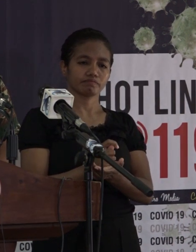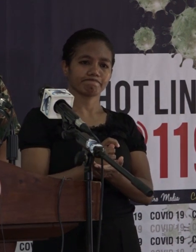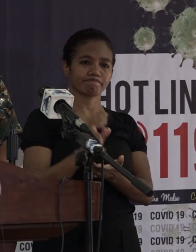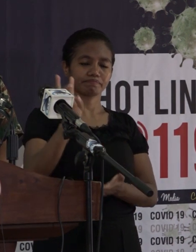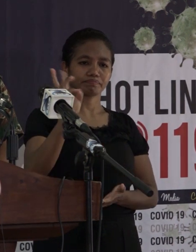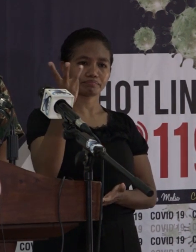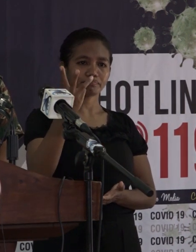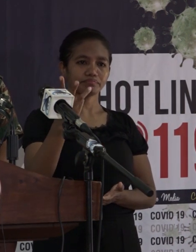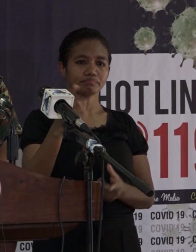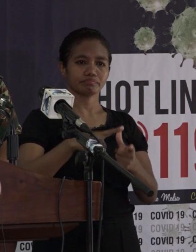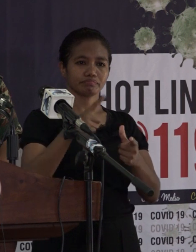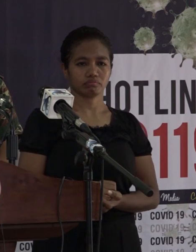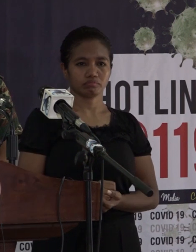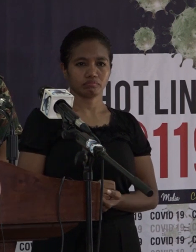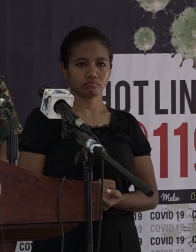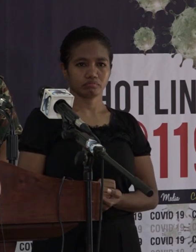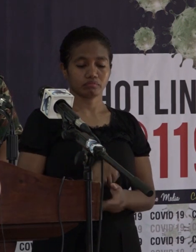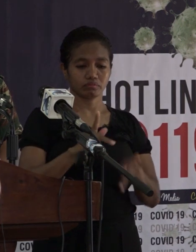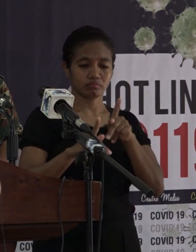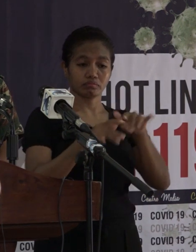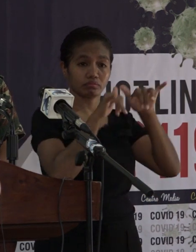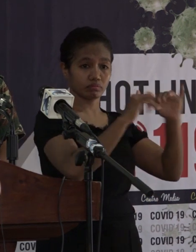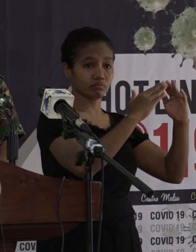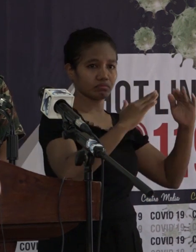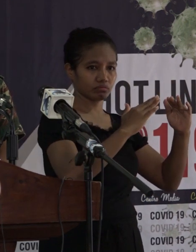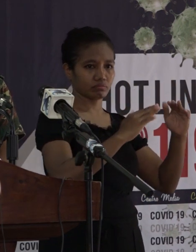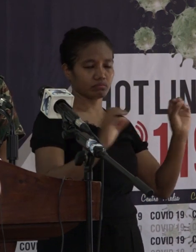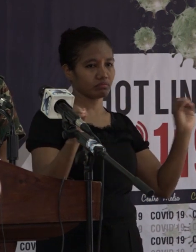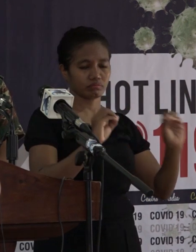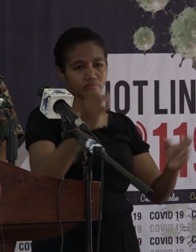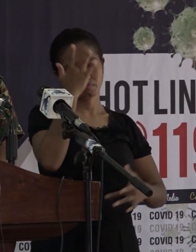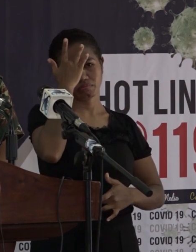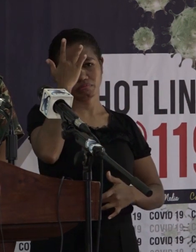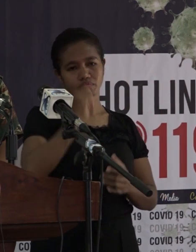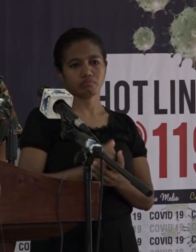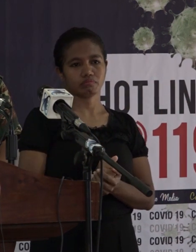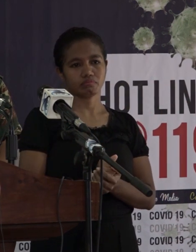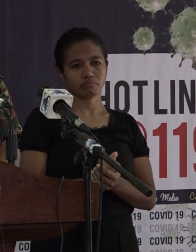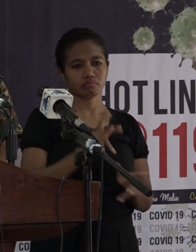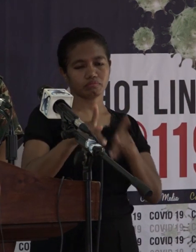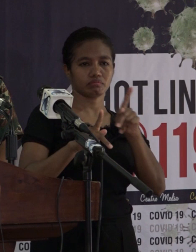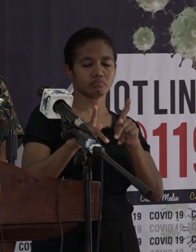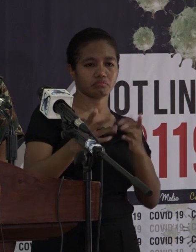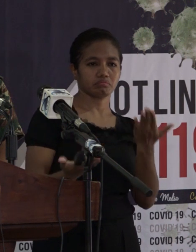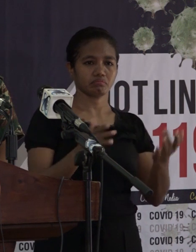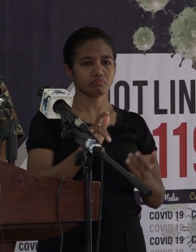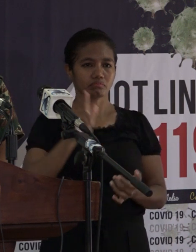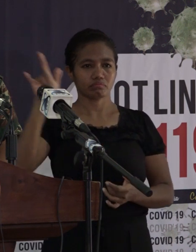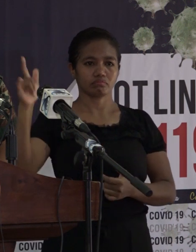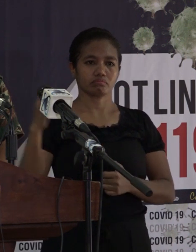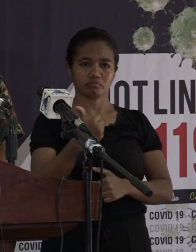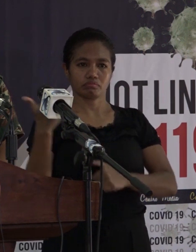sira, é a tosrua rato. Ou se dili nian, tem que ter a quarentena, a quarentena nem o